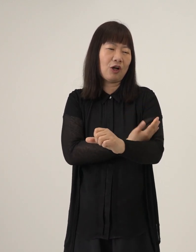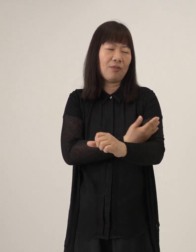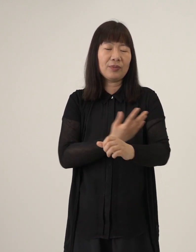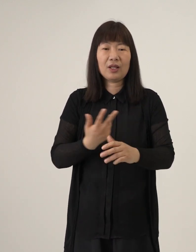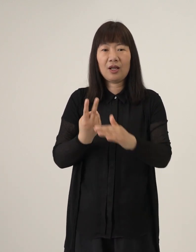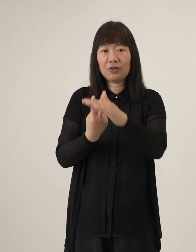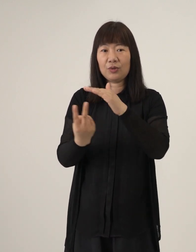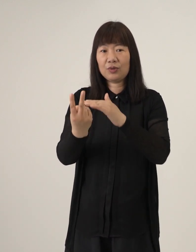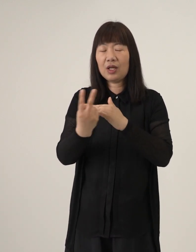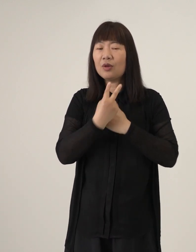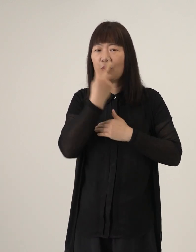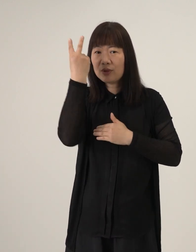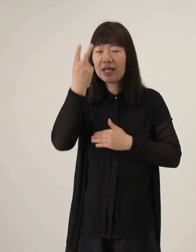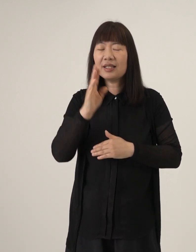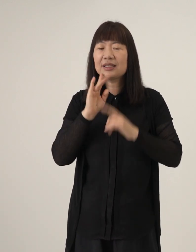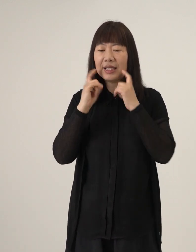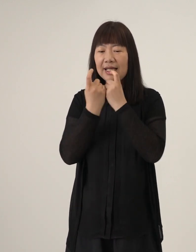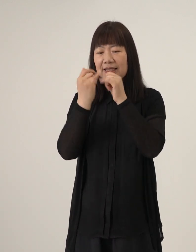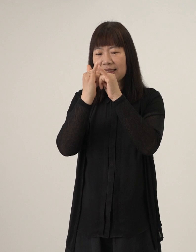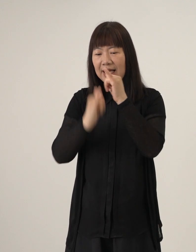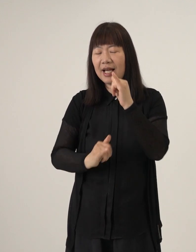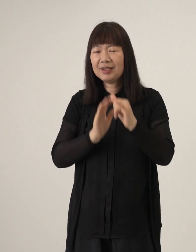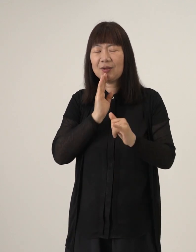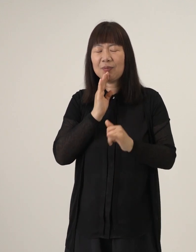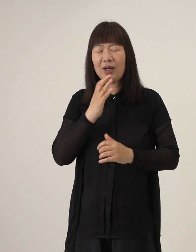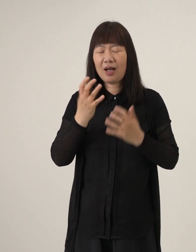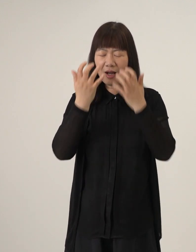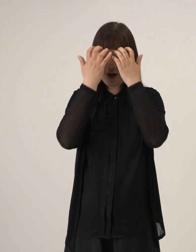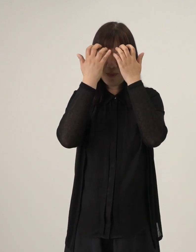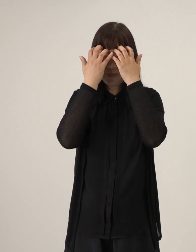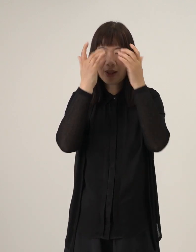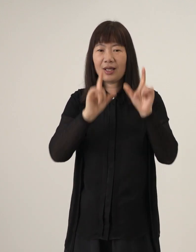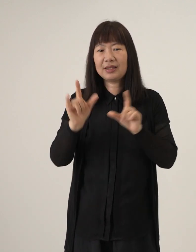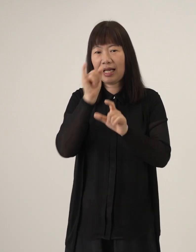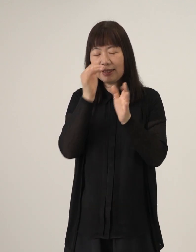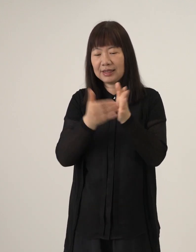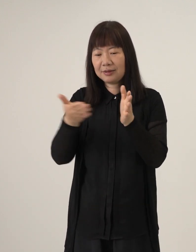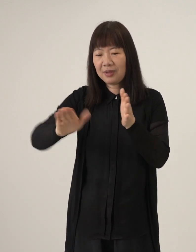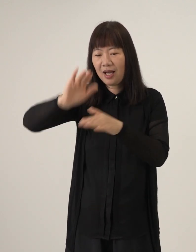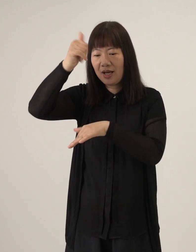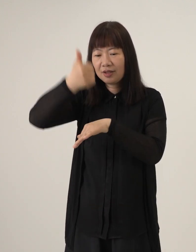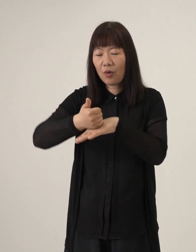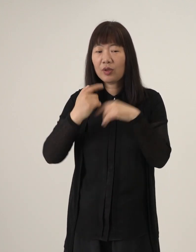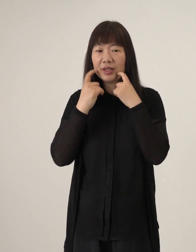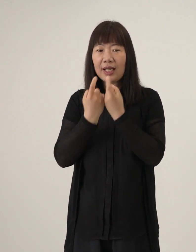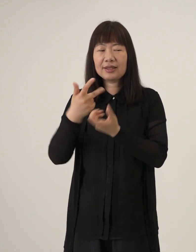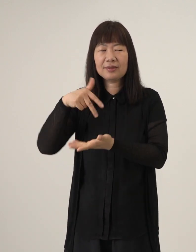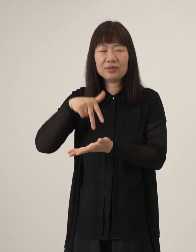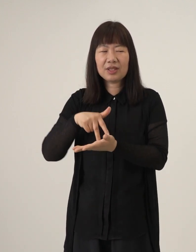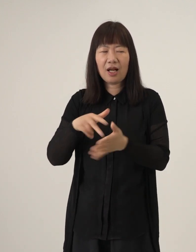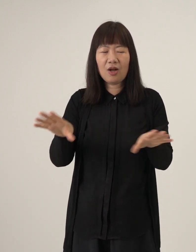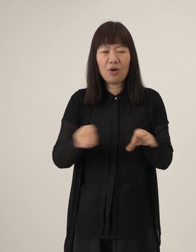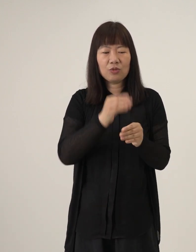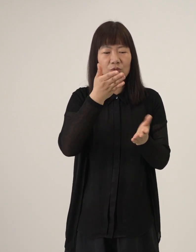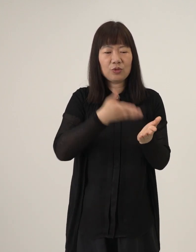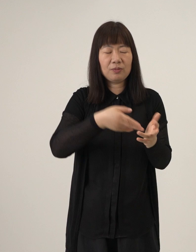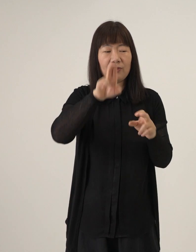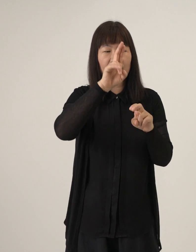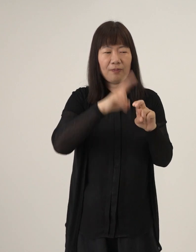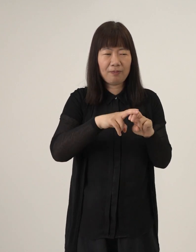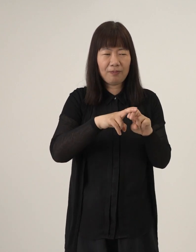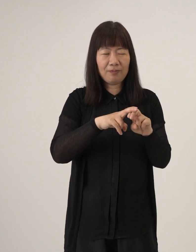개인사적으로는 참 험난한 일생을 겪었어요. 그런데 결국은 그가 개인적으로 국무총리로